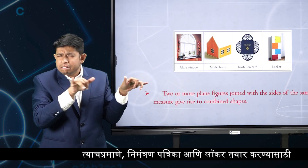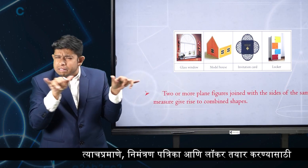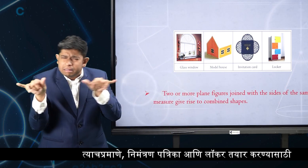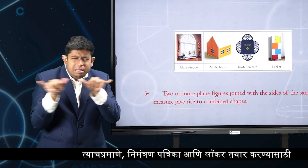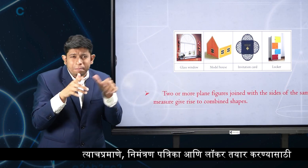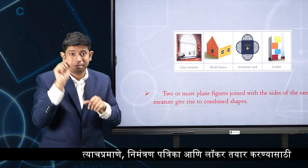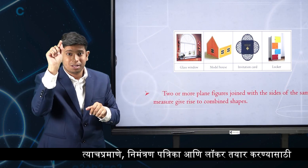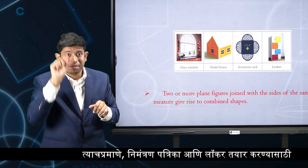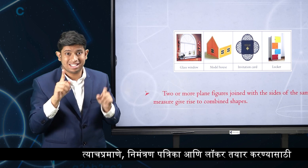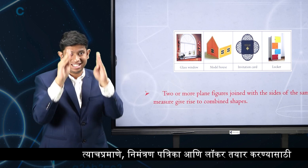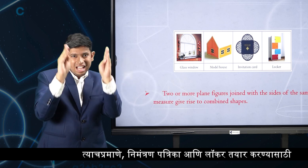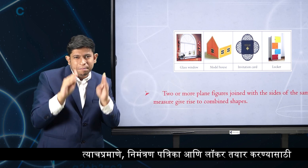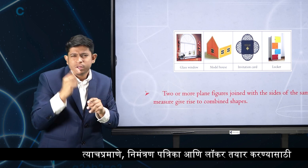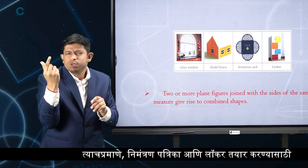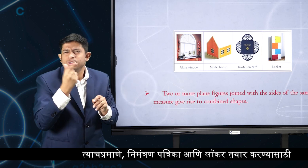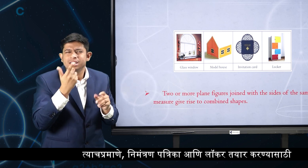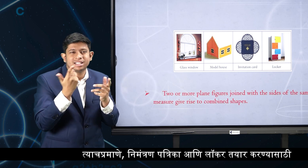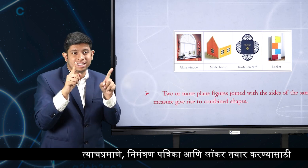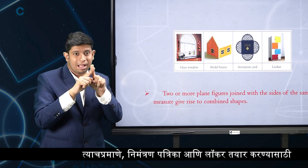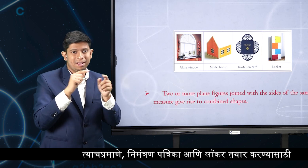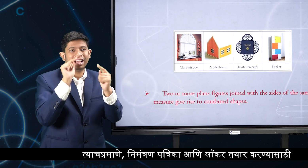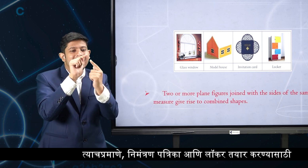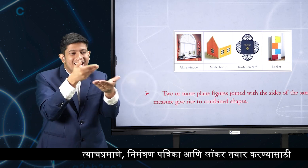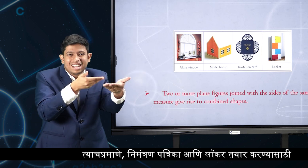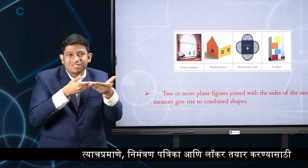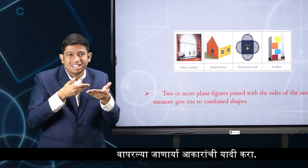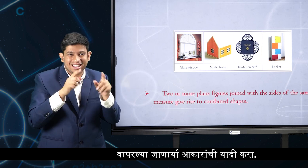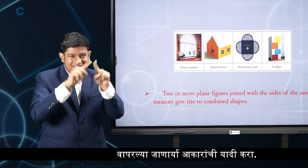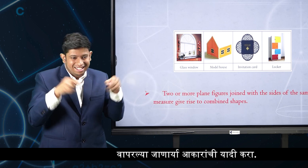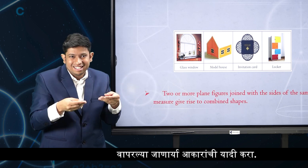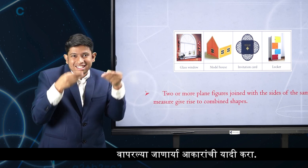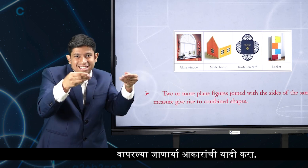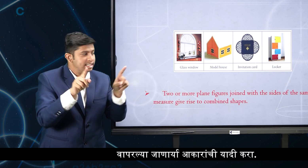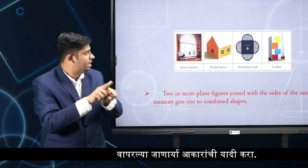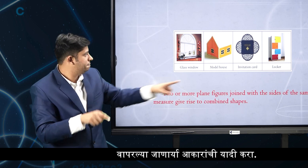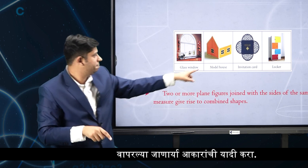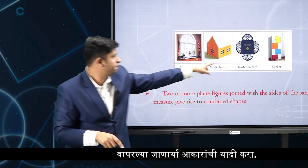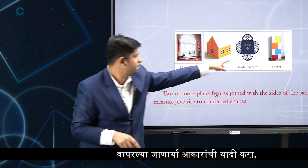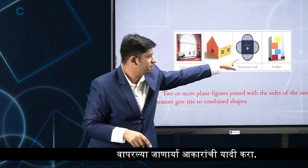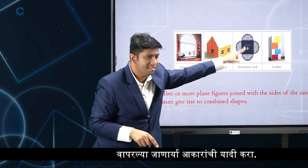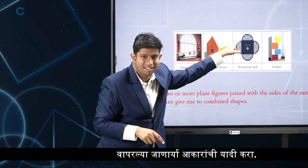त्याचप्रमाणे निमंत्रण पत्रिका आणि लॉकर तयार करण्यासाठी वापरल्या जाणाऱ्या आकारांची यादी